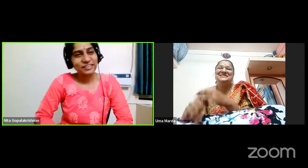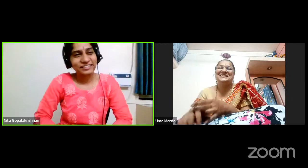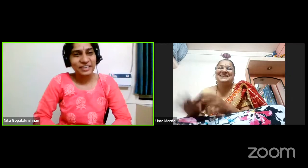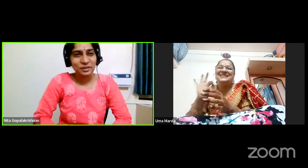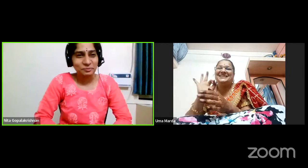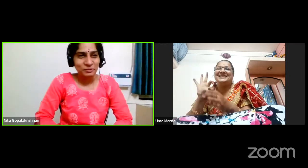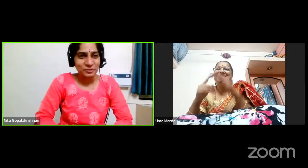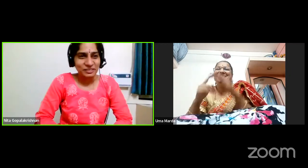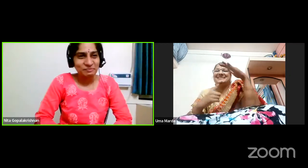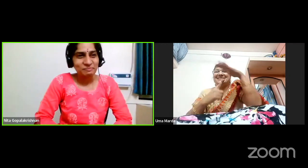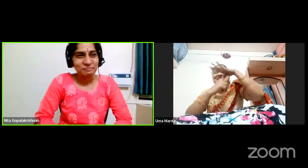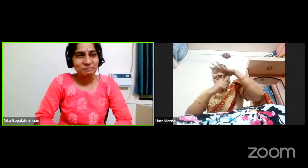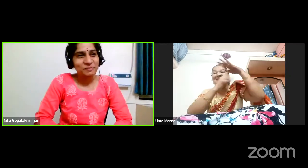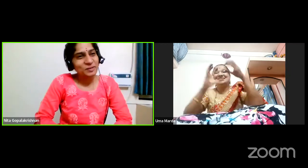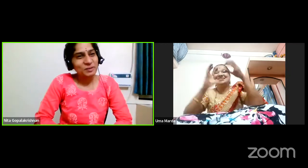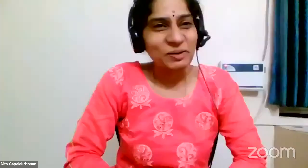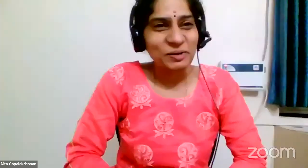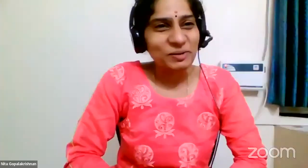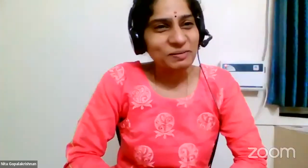हरे कृष्णा, थैंक यू प्रभु जी।